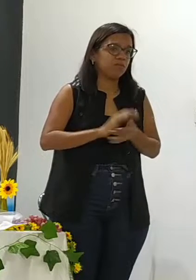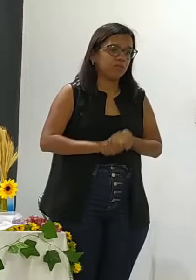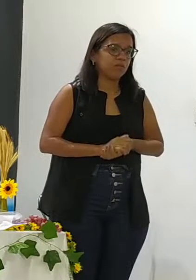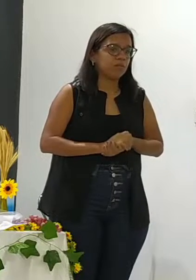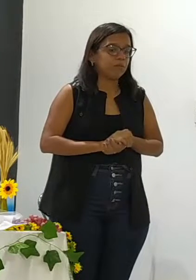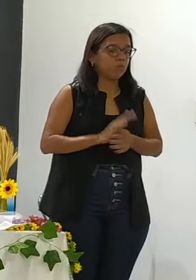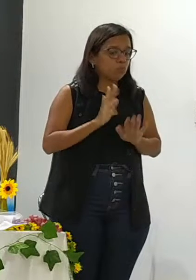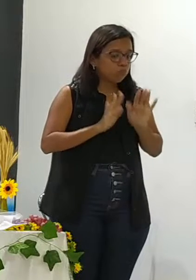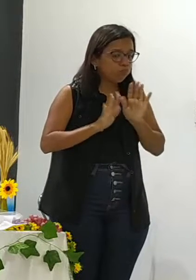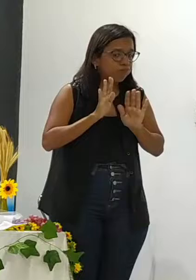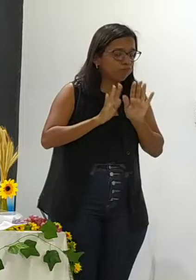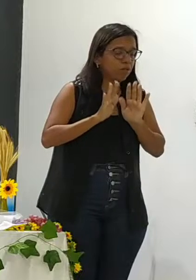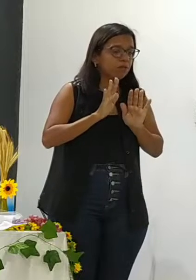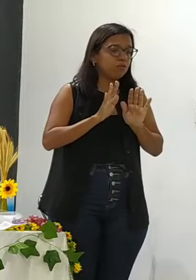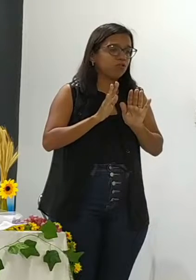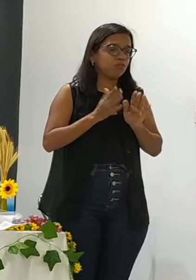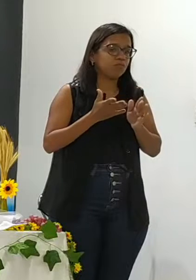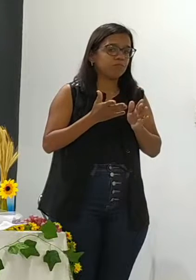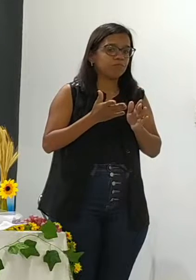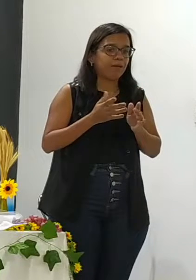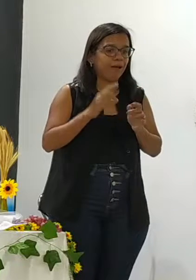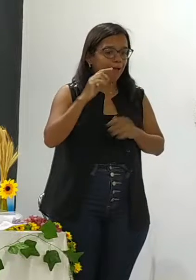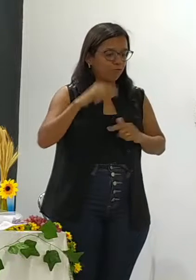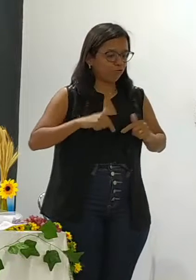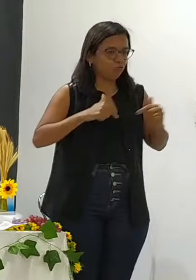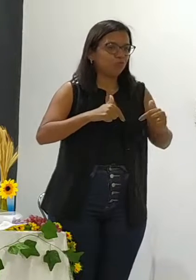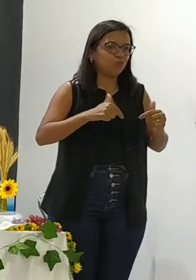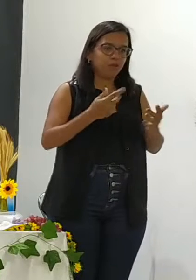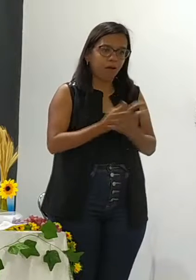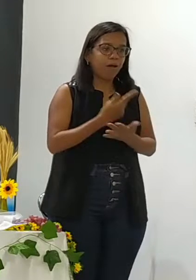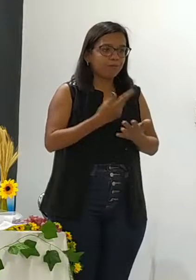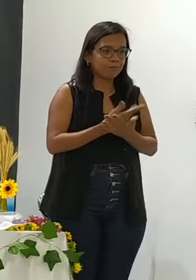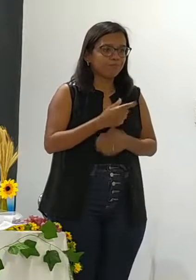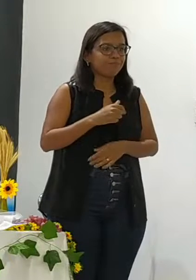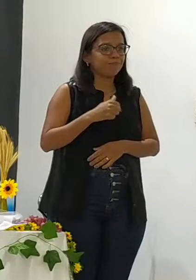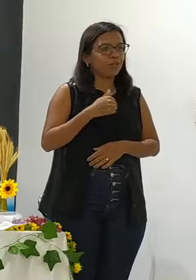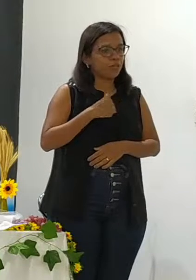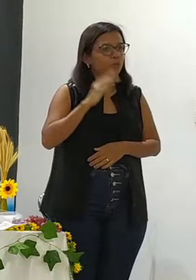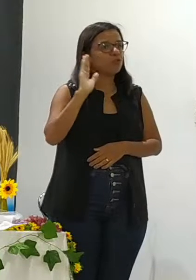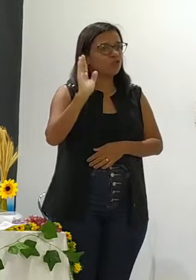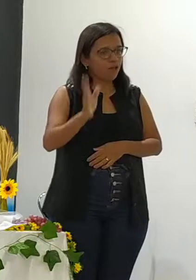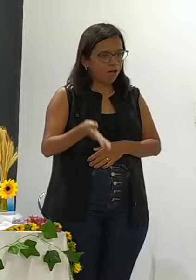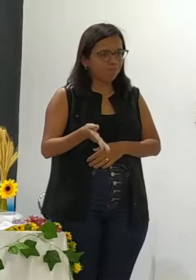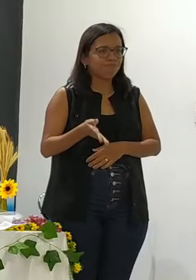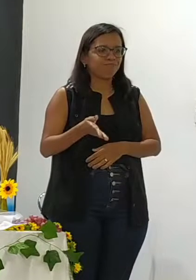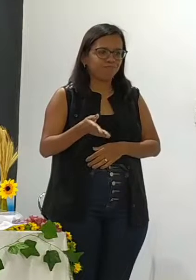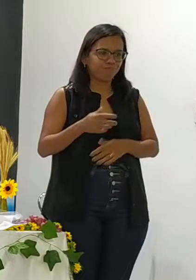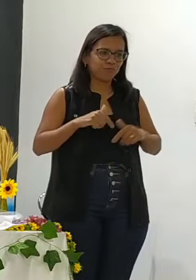tanto cuidado, a gente acaba tomando decisões erradas. Eu já fiz isso.